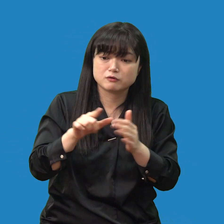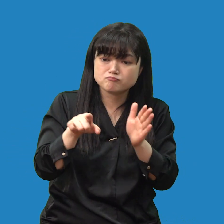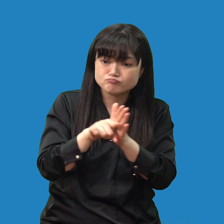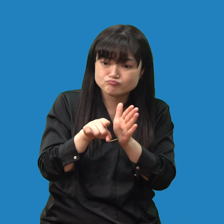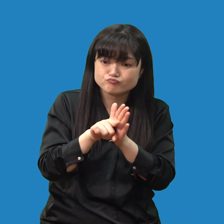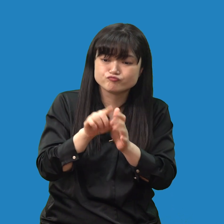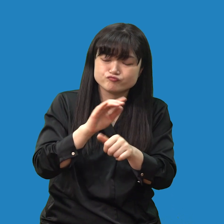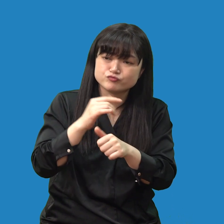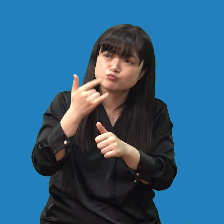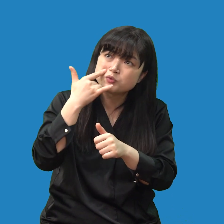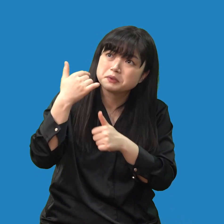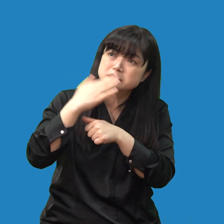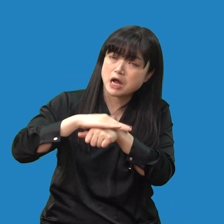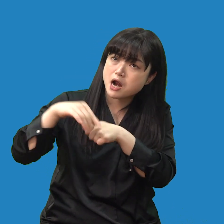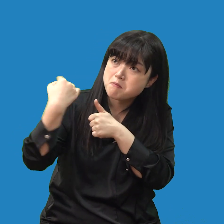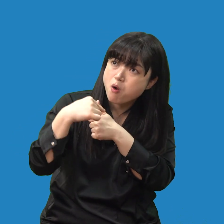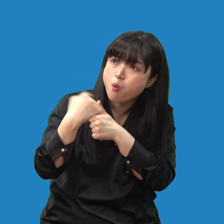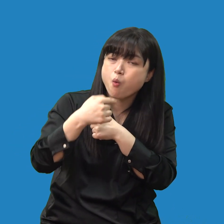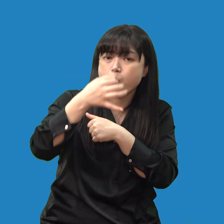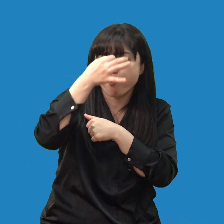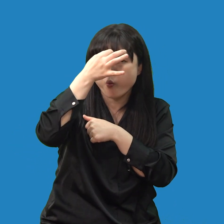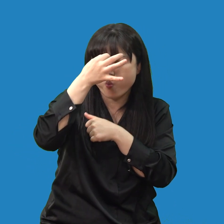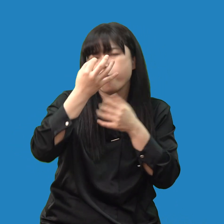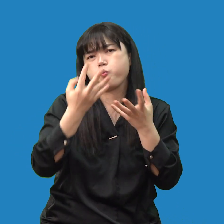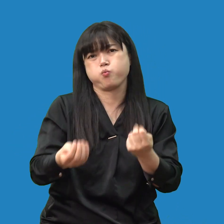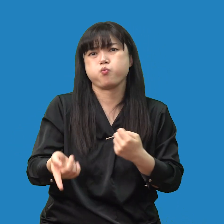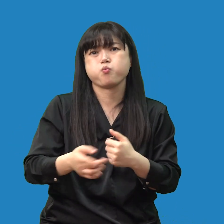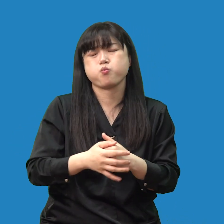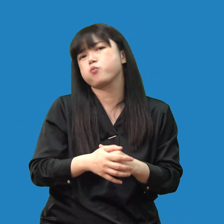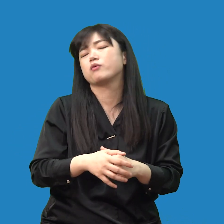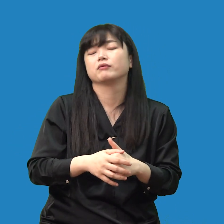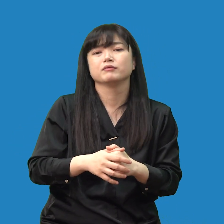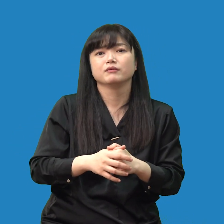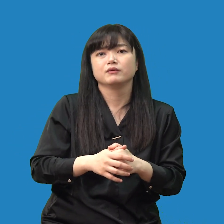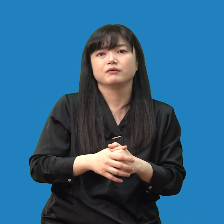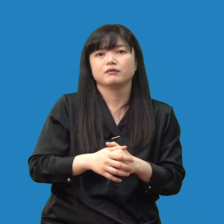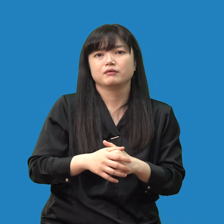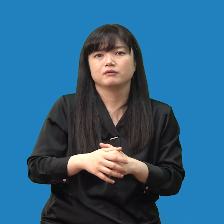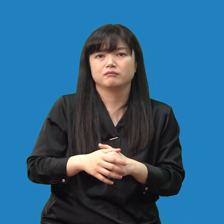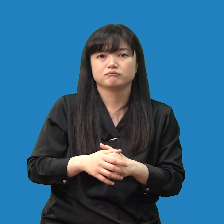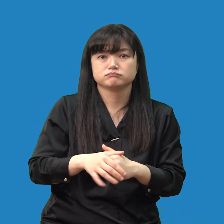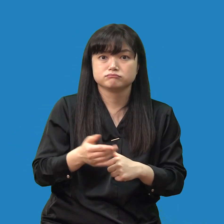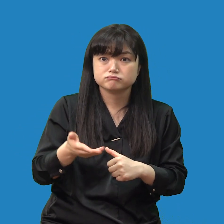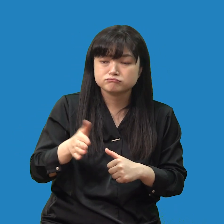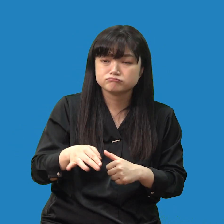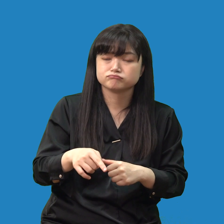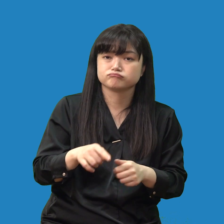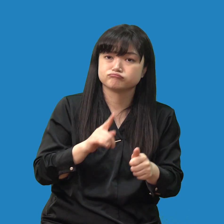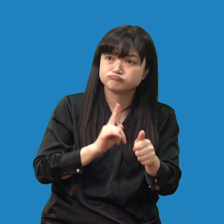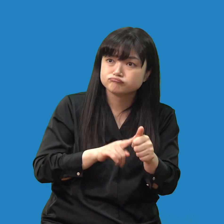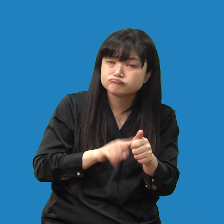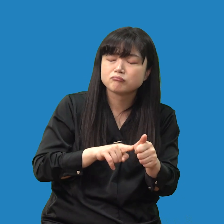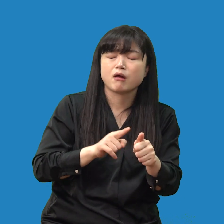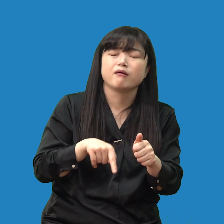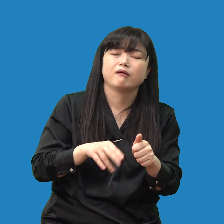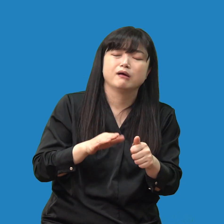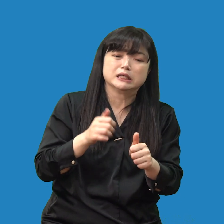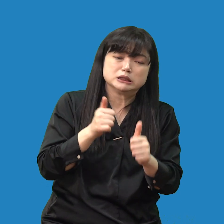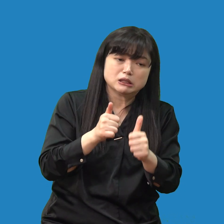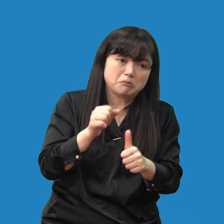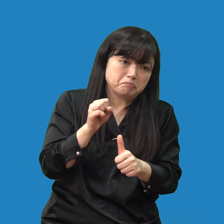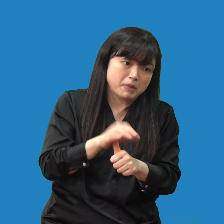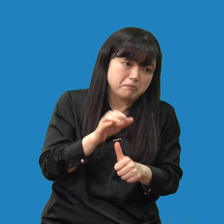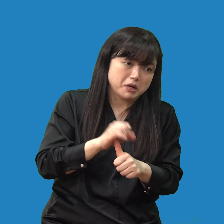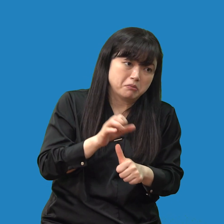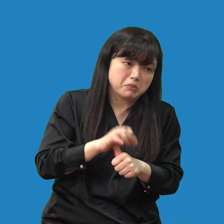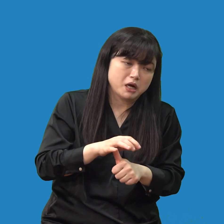신앙도 잘 배웠고 잠재력도 엄청 많은 친구였습니다. 그런데 이 시험에 이제